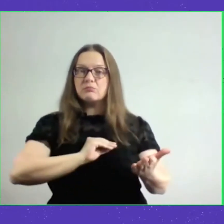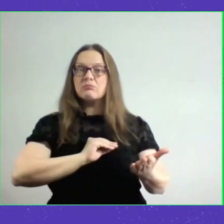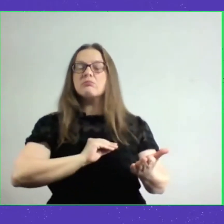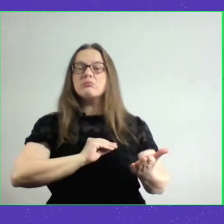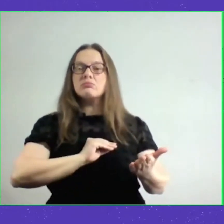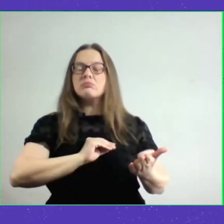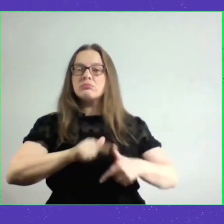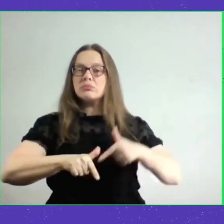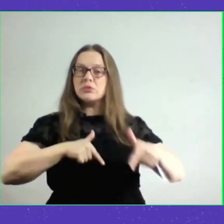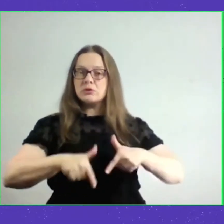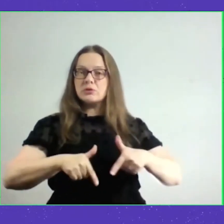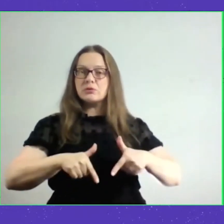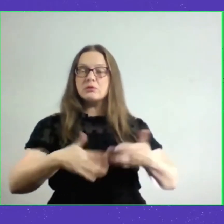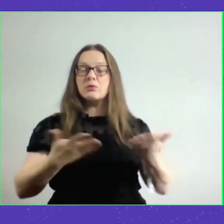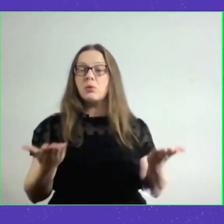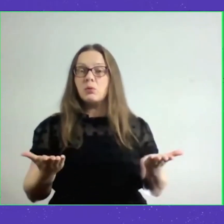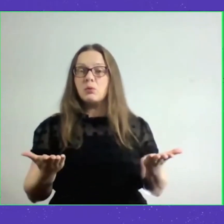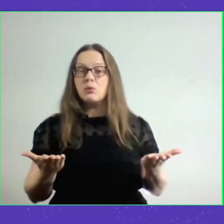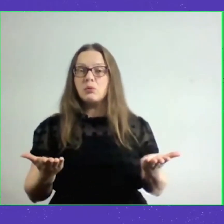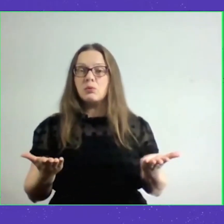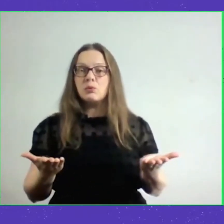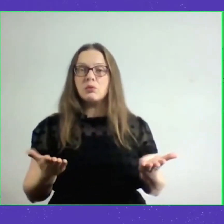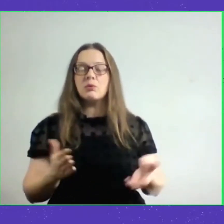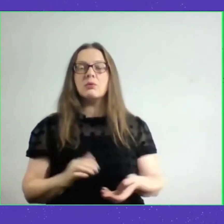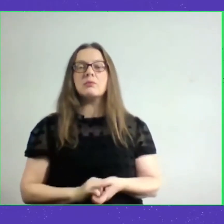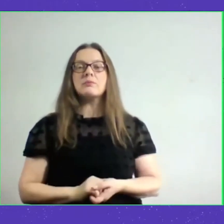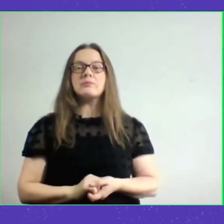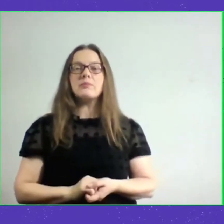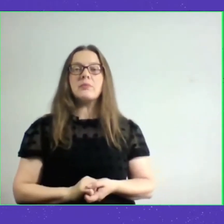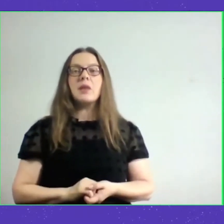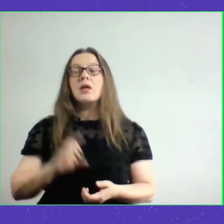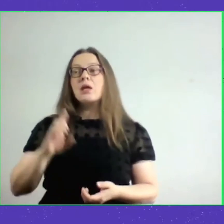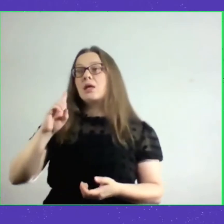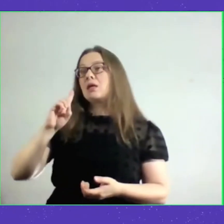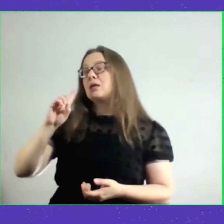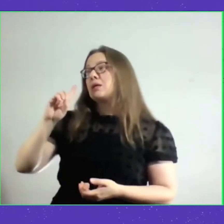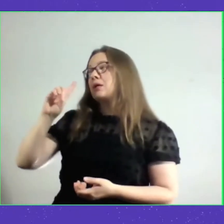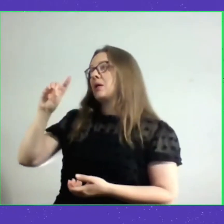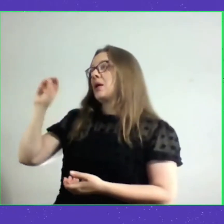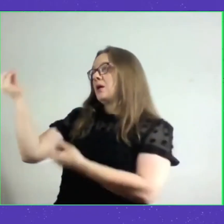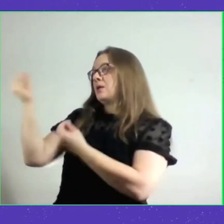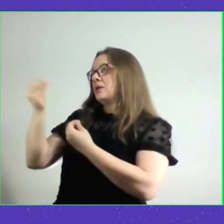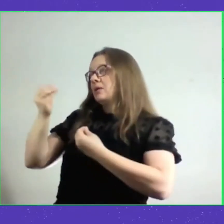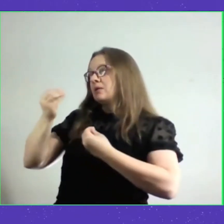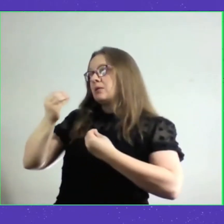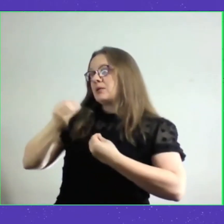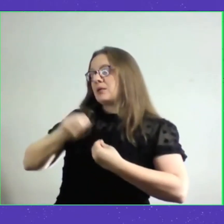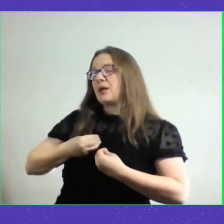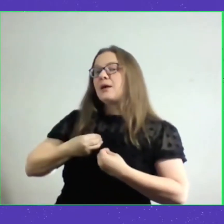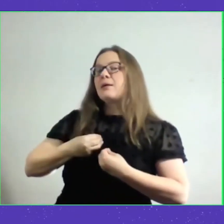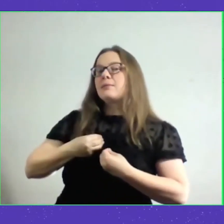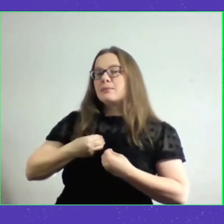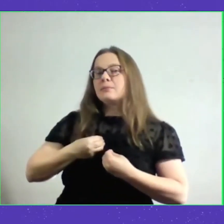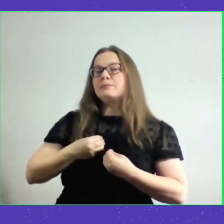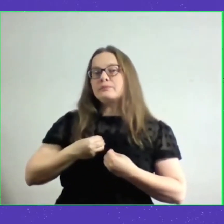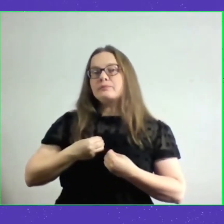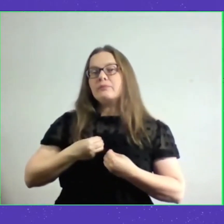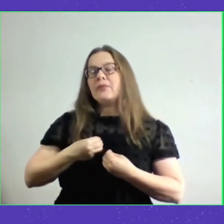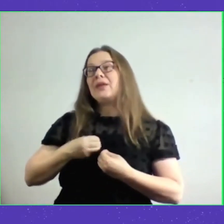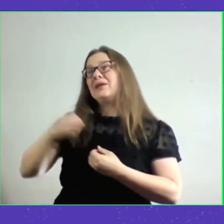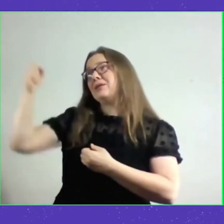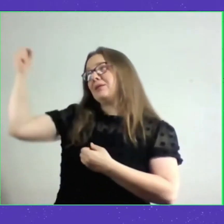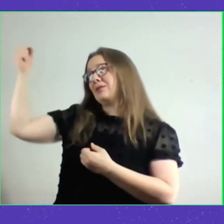Então, irmãos, essa é a palavra que o Senhor está nos dando, que o Senhor nos ilumine. Aí depois continua,